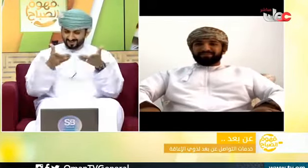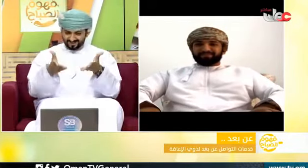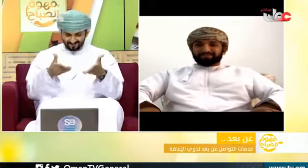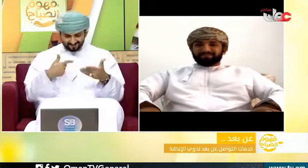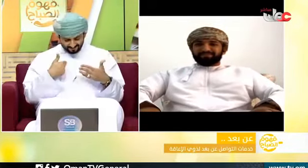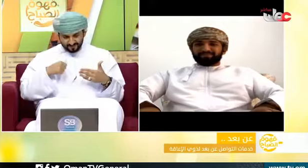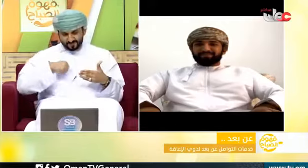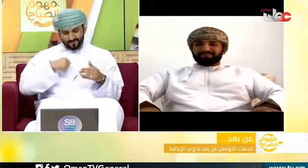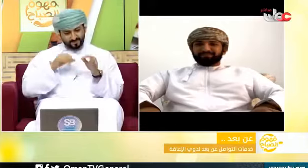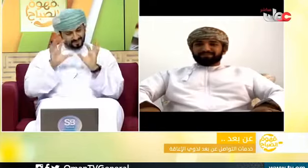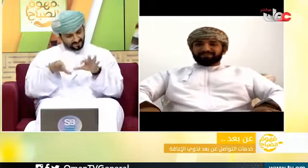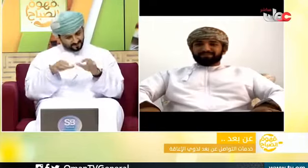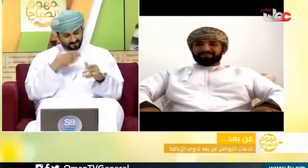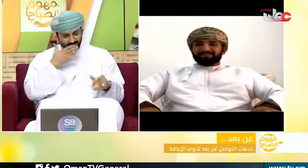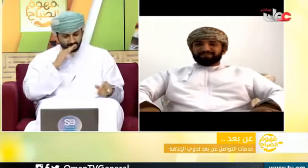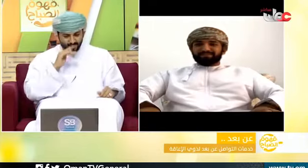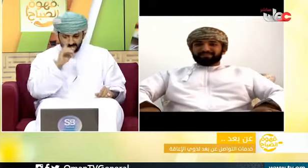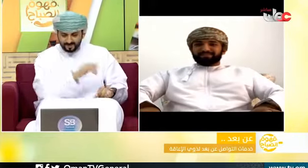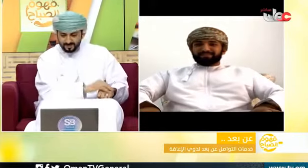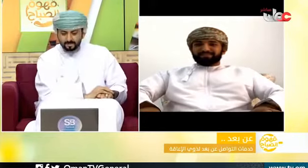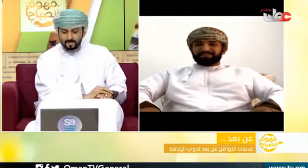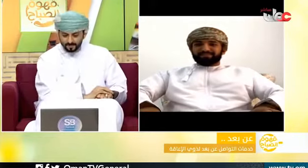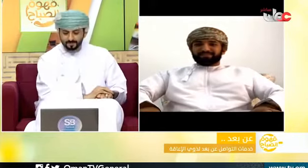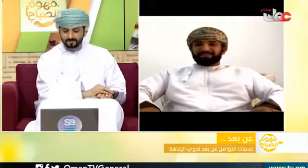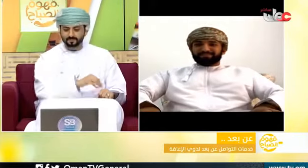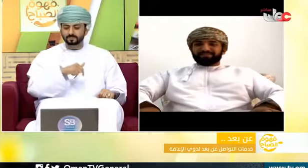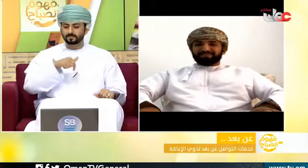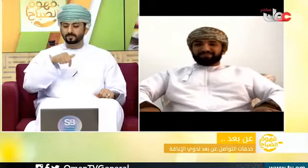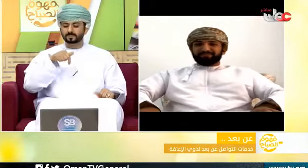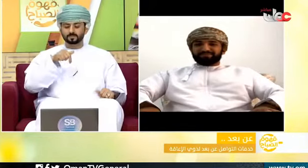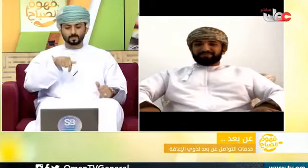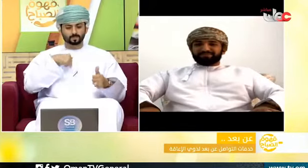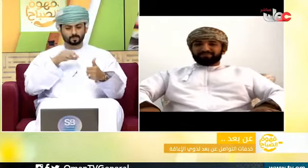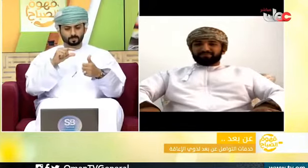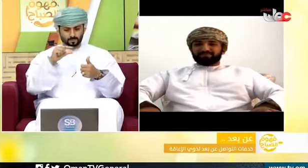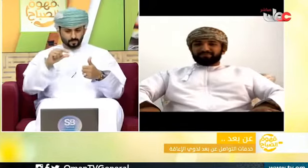التواصل سهل ويكون توصيل المعلومة بشكل جيد، وهذا يسعدنا كثير.